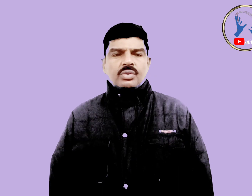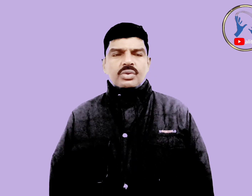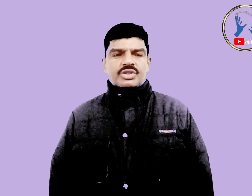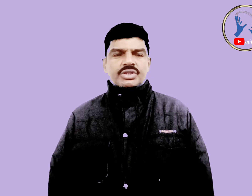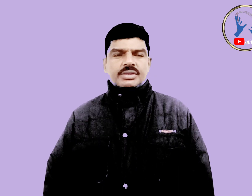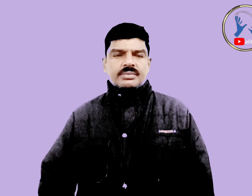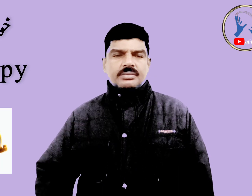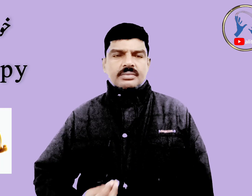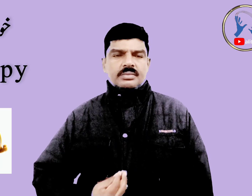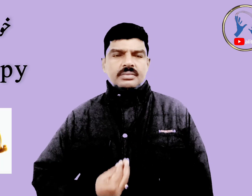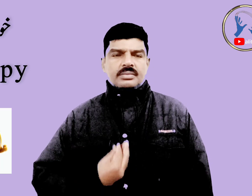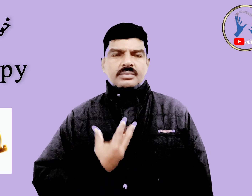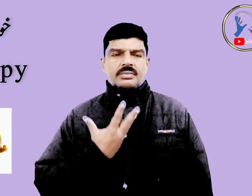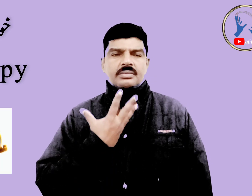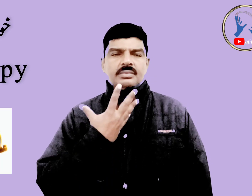खुश